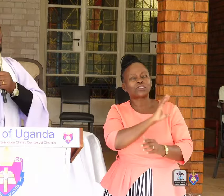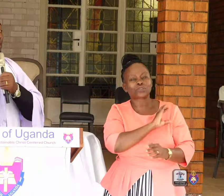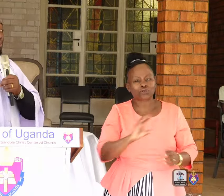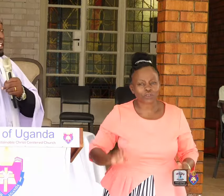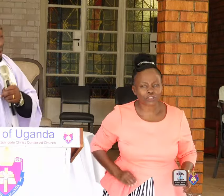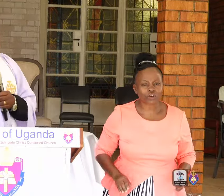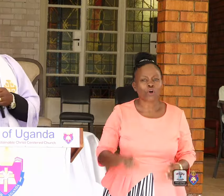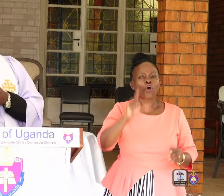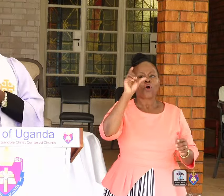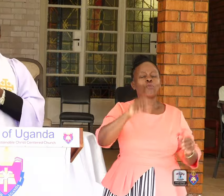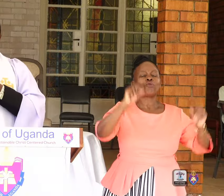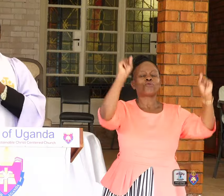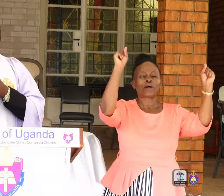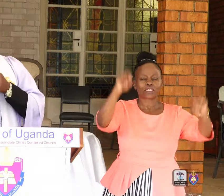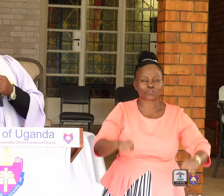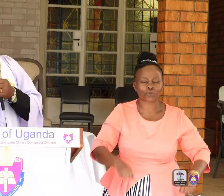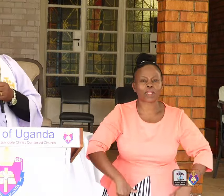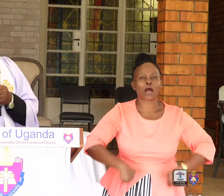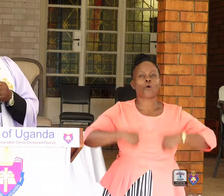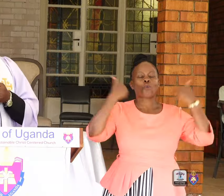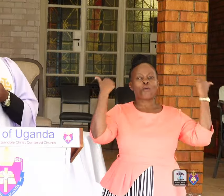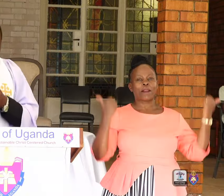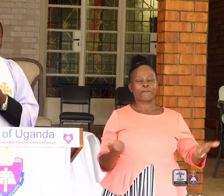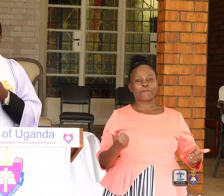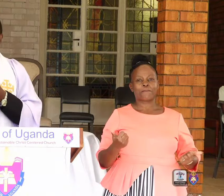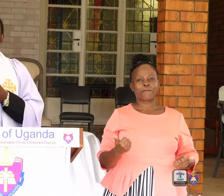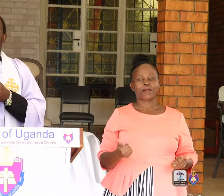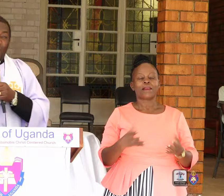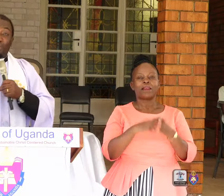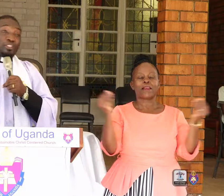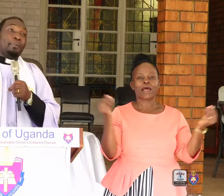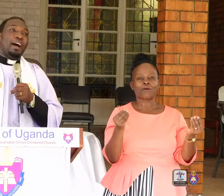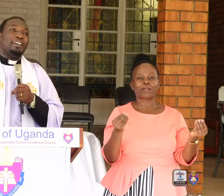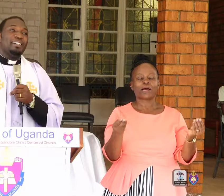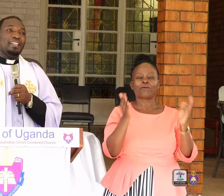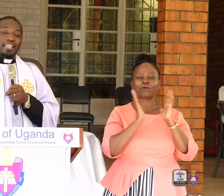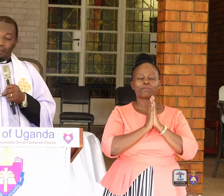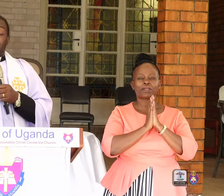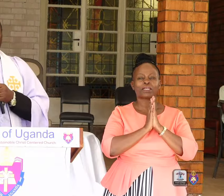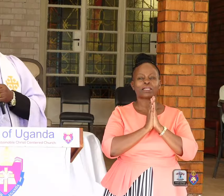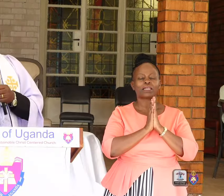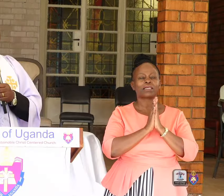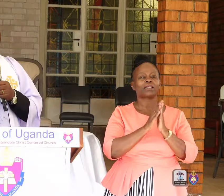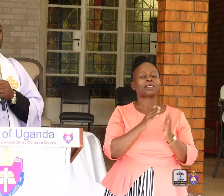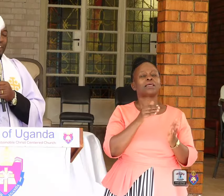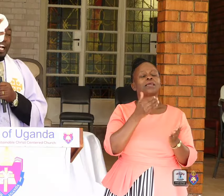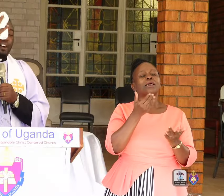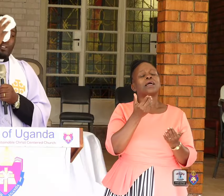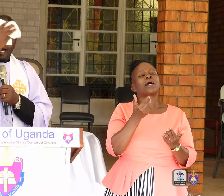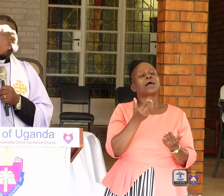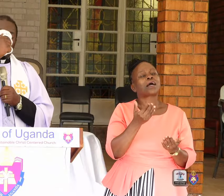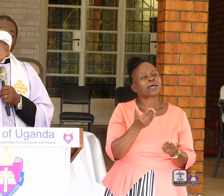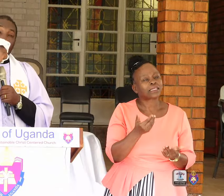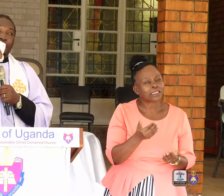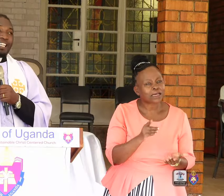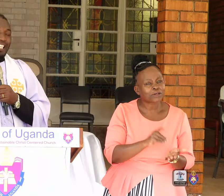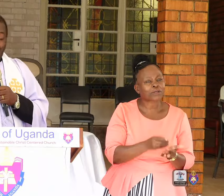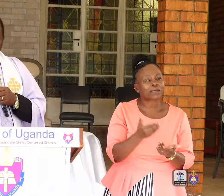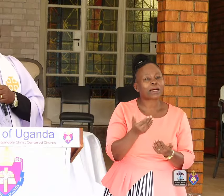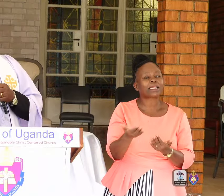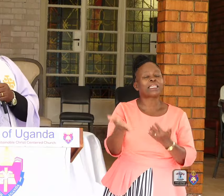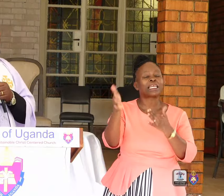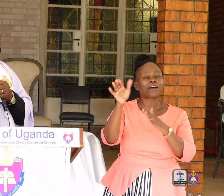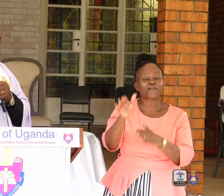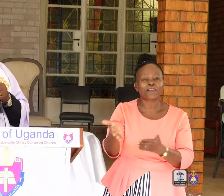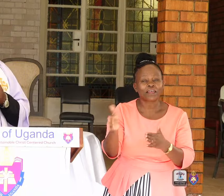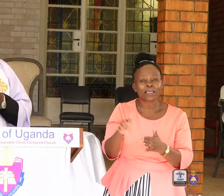ono asobola ddala okukola ki okulama naawona ne tusaba abasawo ne balinda afe ng'afa